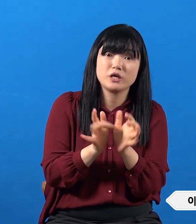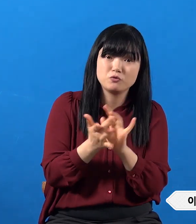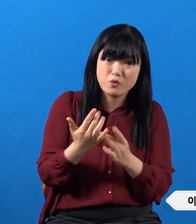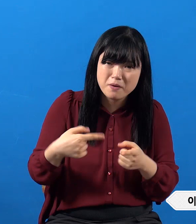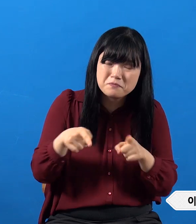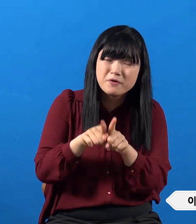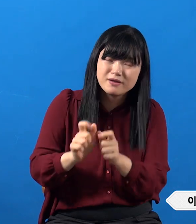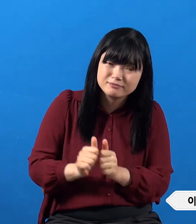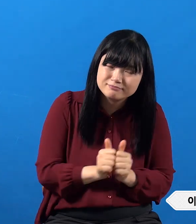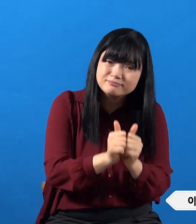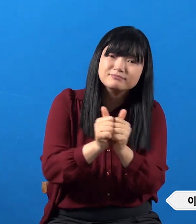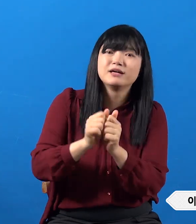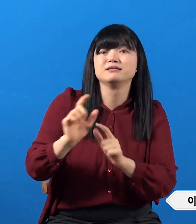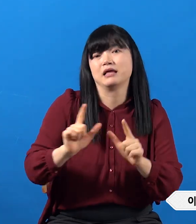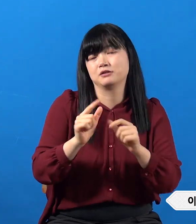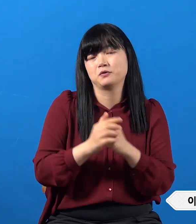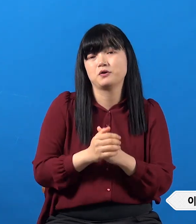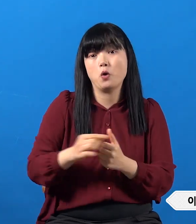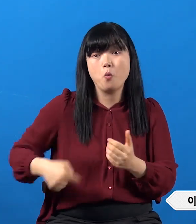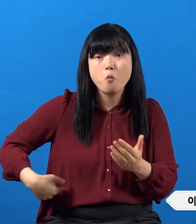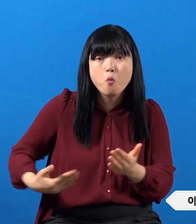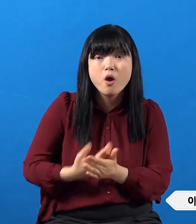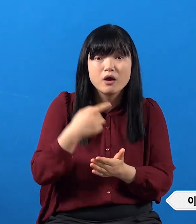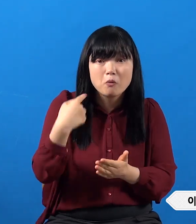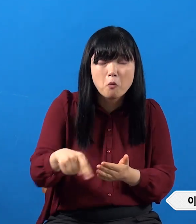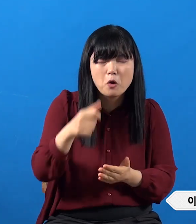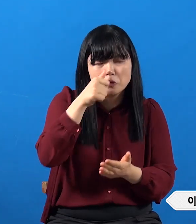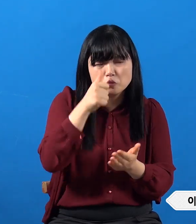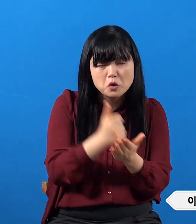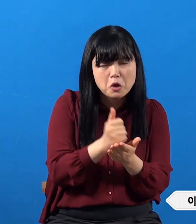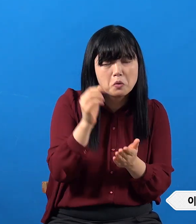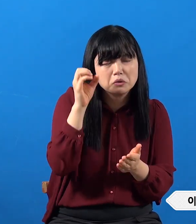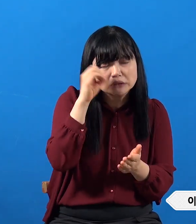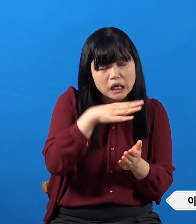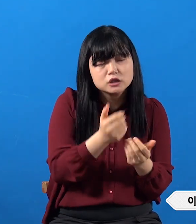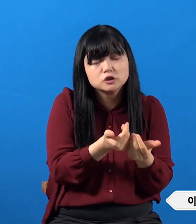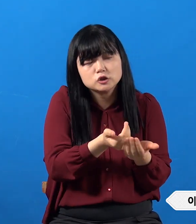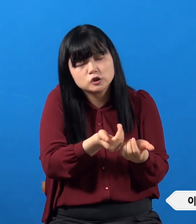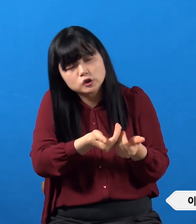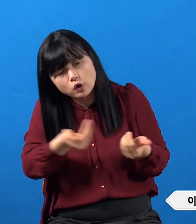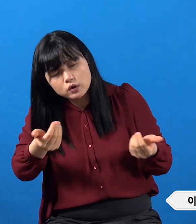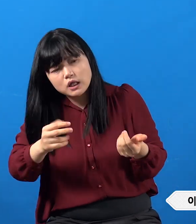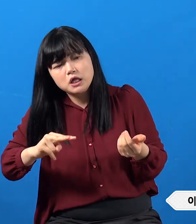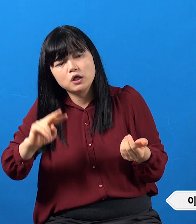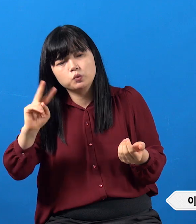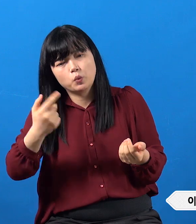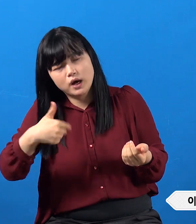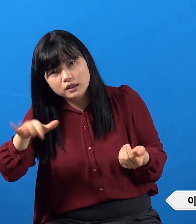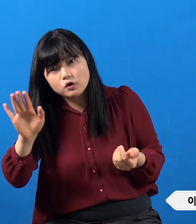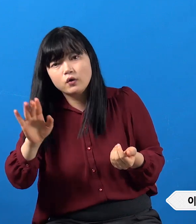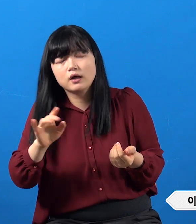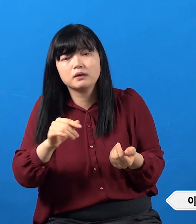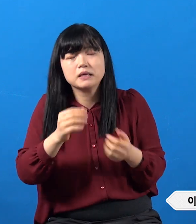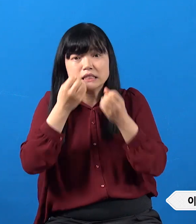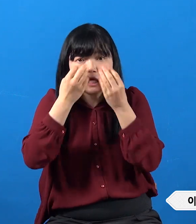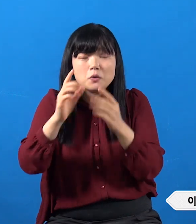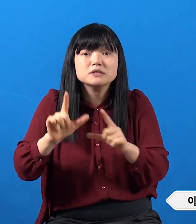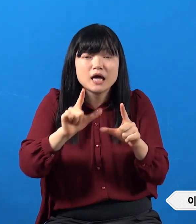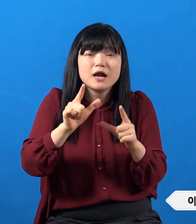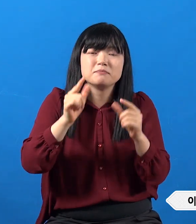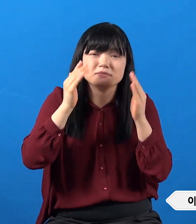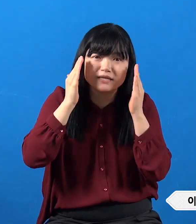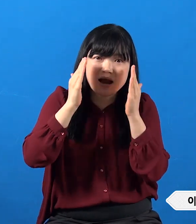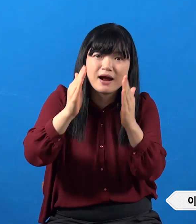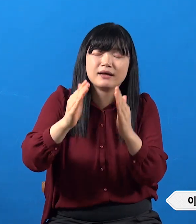더불어 살아야 한단 말이죠. 그러니까 회개는 단순한 죄로부터의 떠남, 돌이킴만이 아니라 새로운 삶을